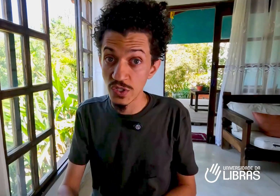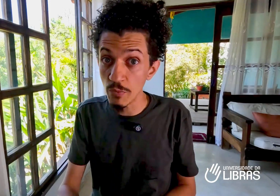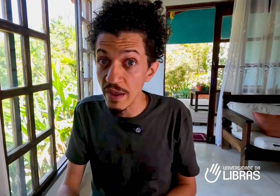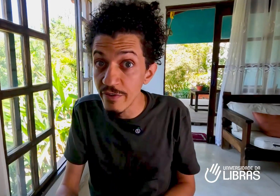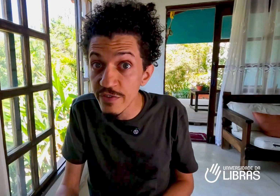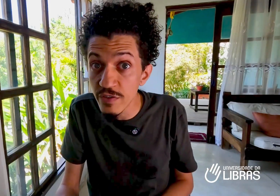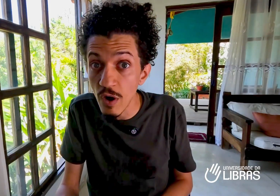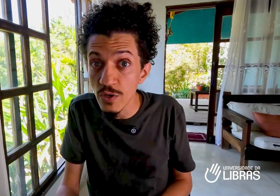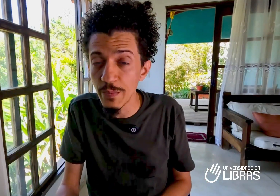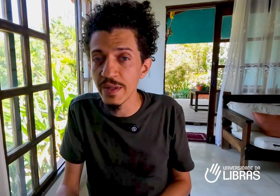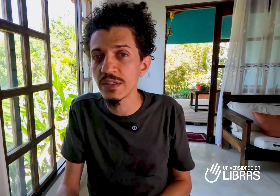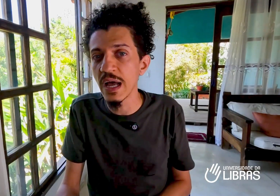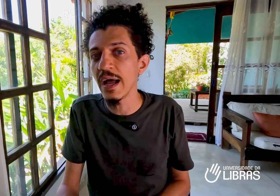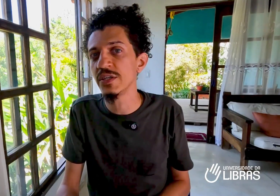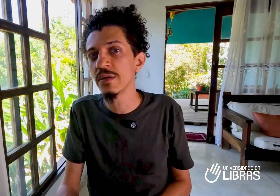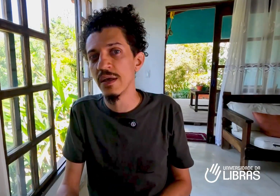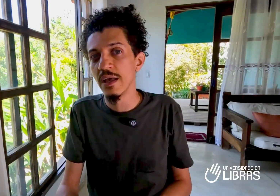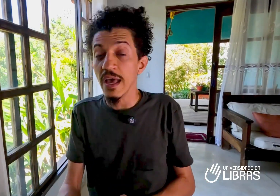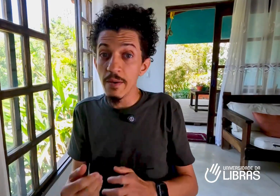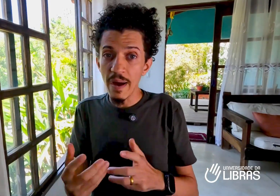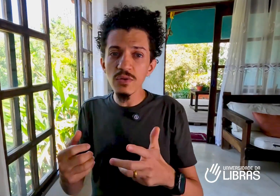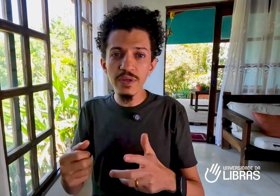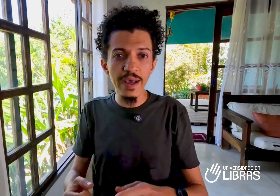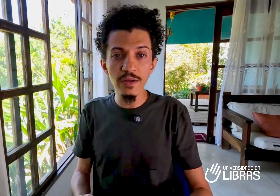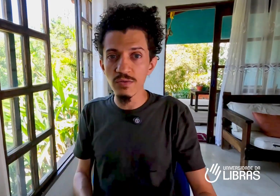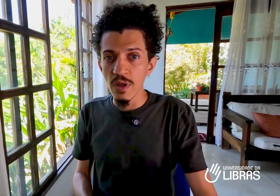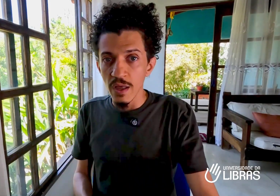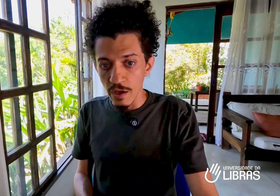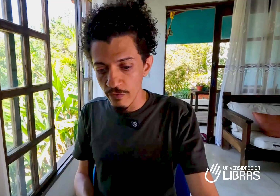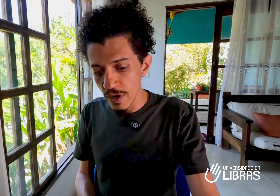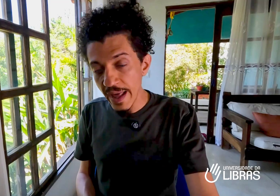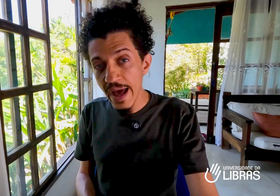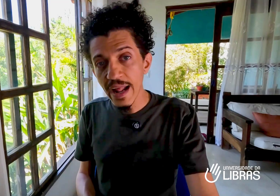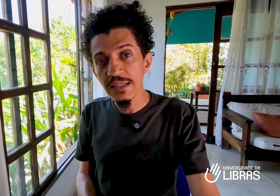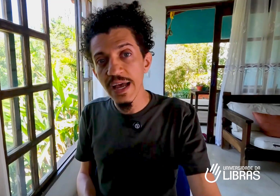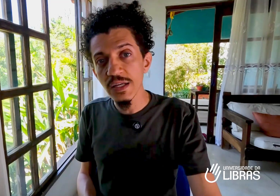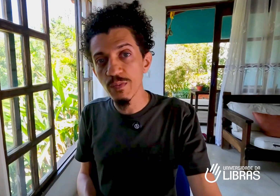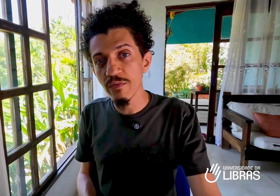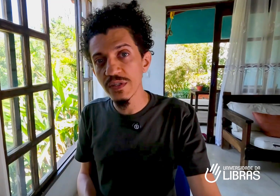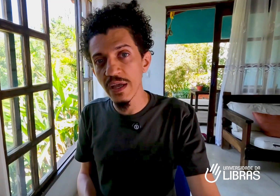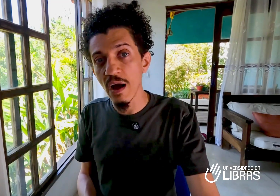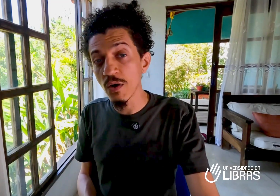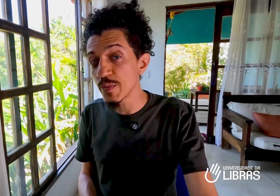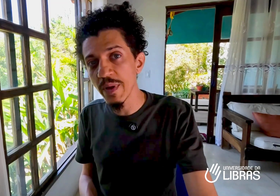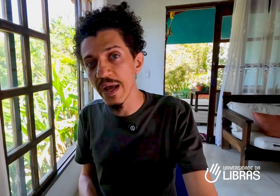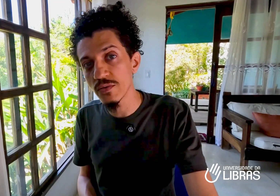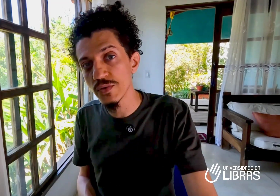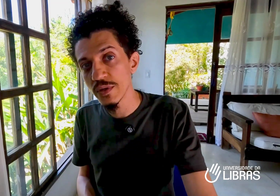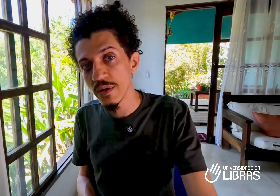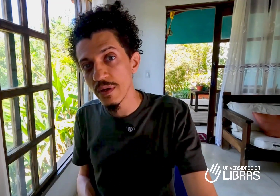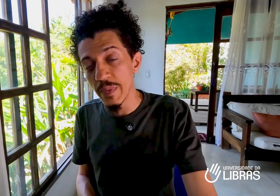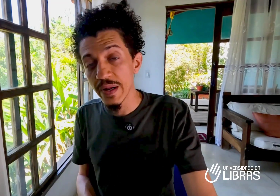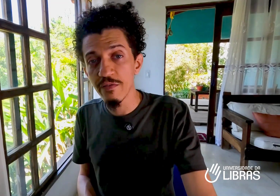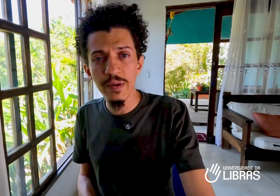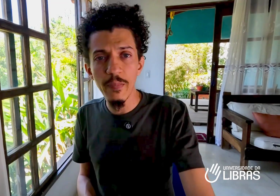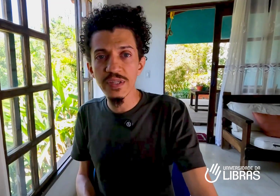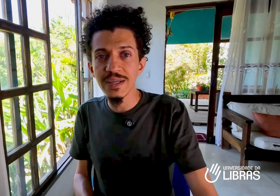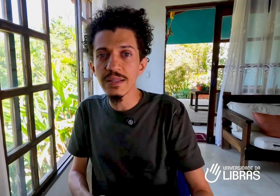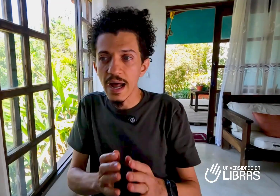perfil individual de aprendizagem. E mais do que isso, eu vou liberar acesso para você aos meus métodos, para que você possa entrar,